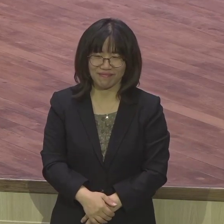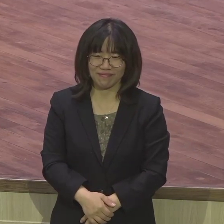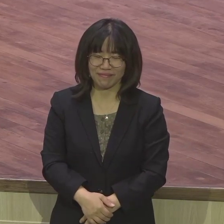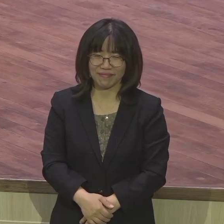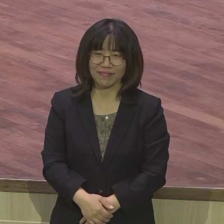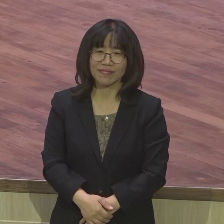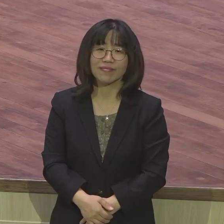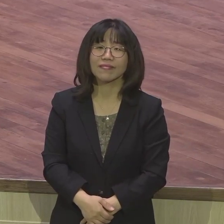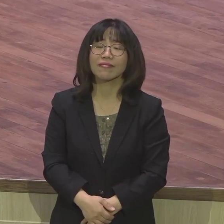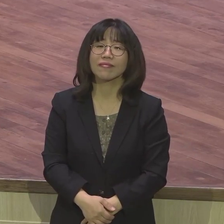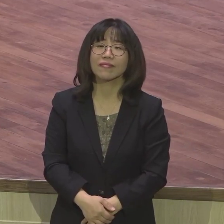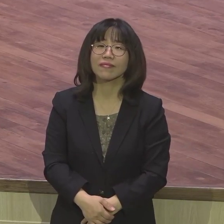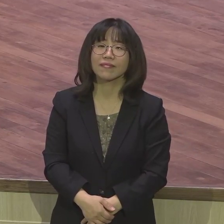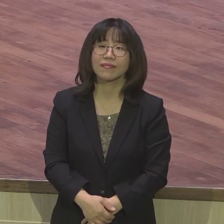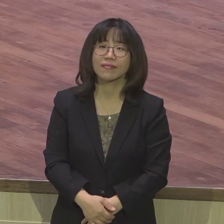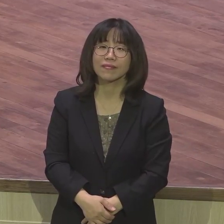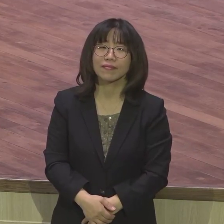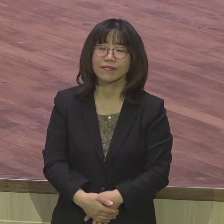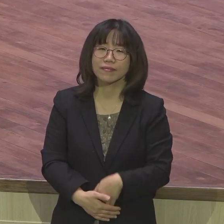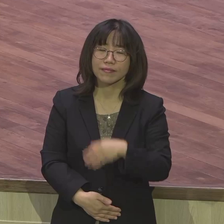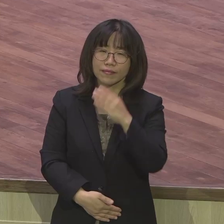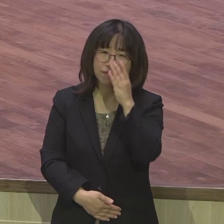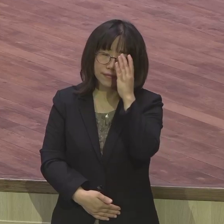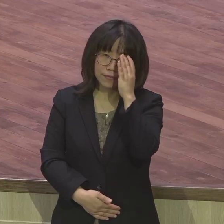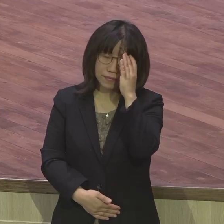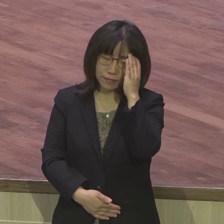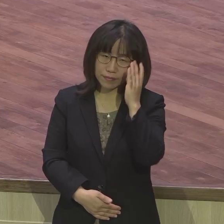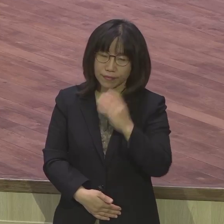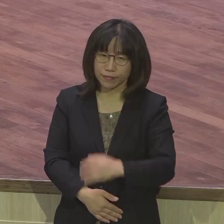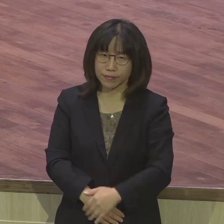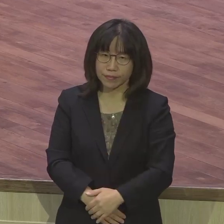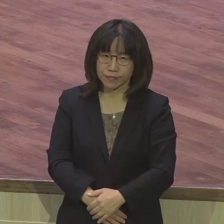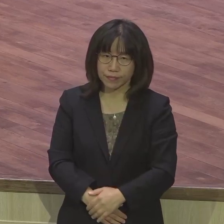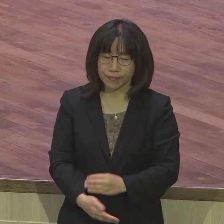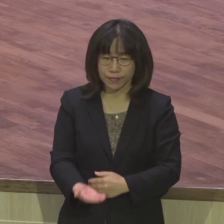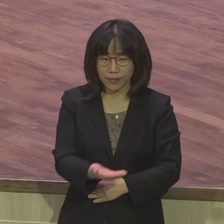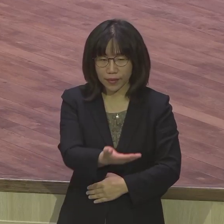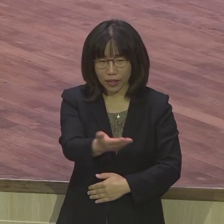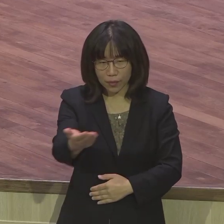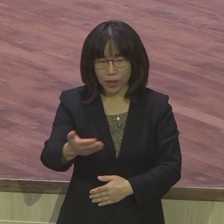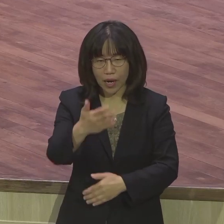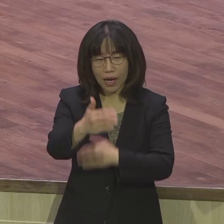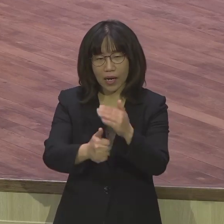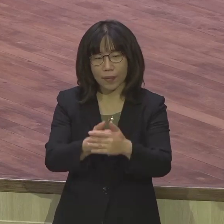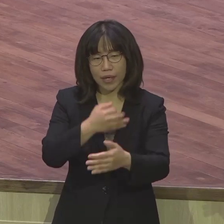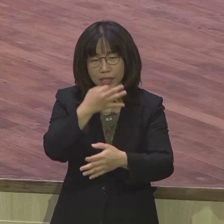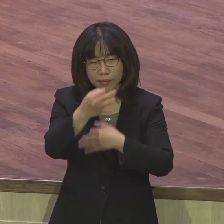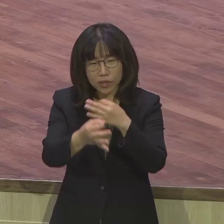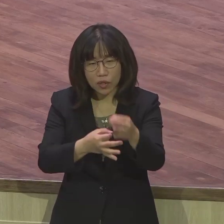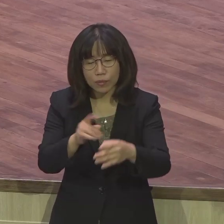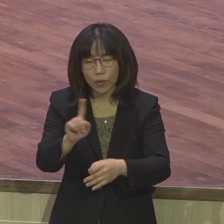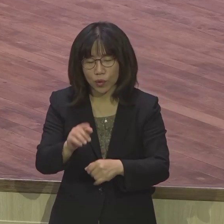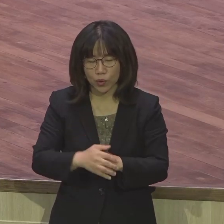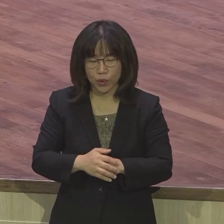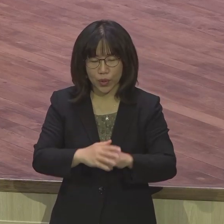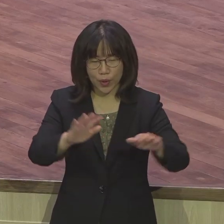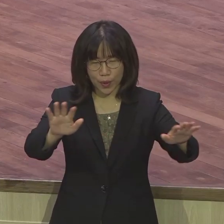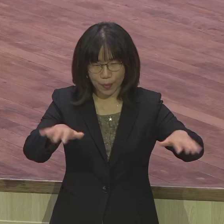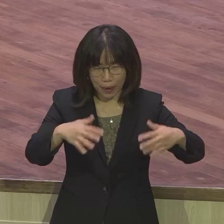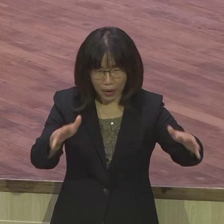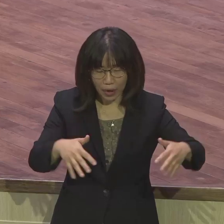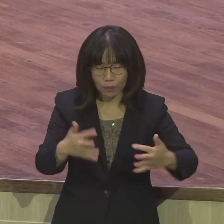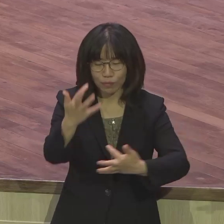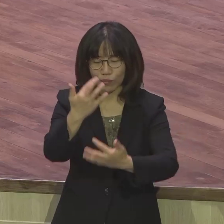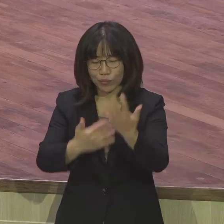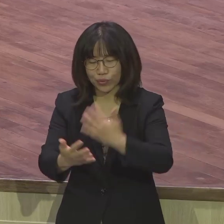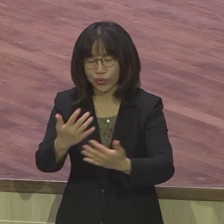때문에 너무 오버가 됐어요. 여러분, 세미한 음성은 바람 가운데, 불 가운데, 지진 가운데